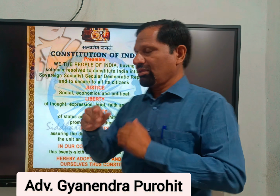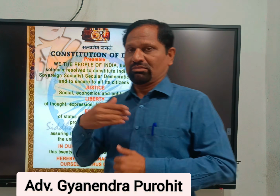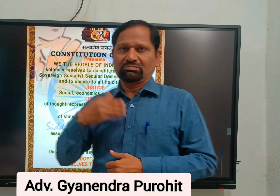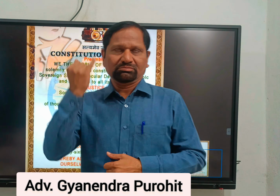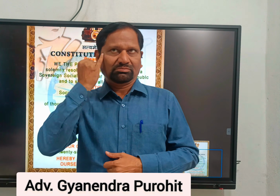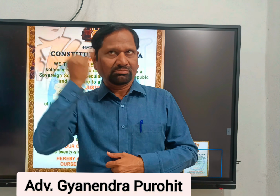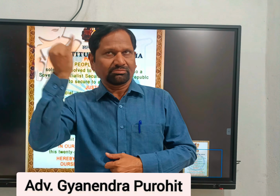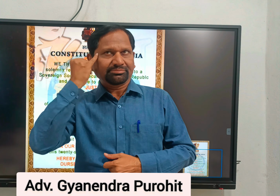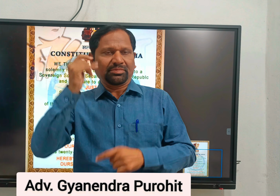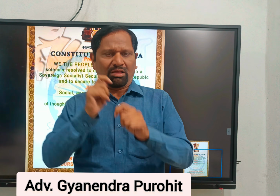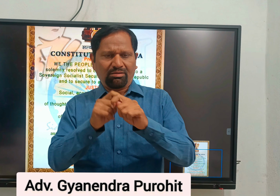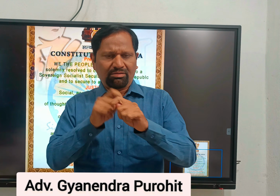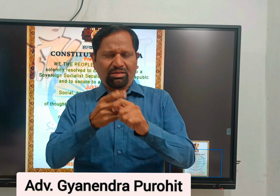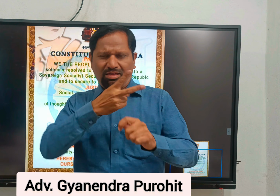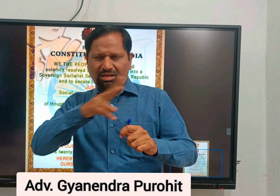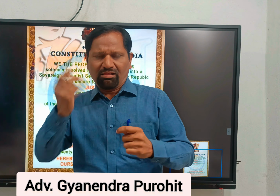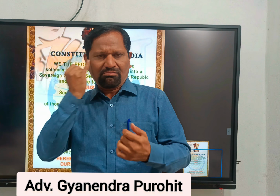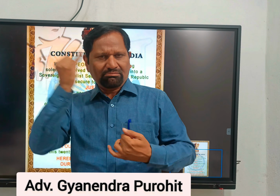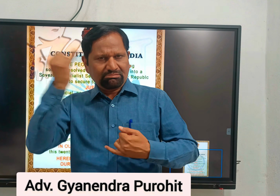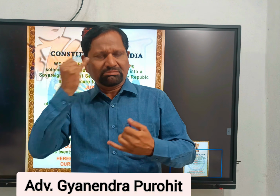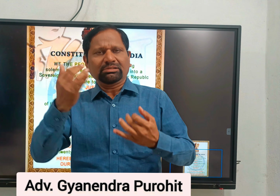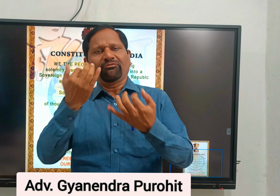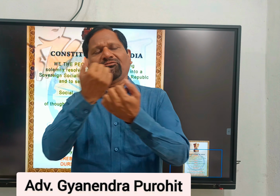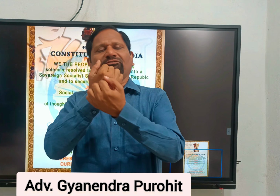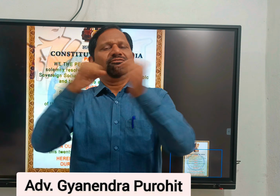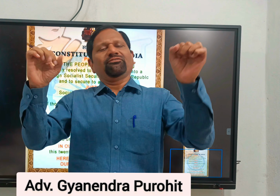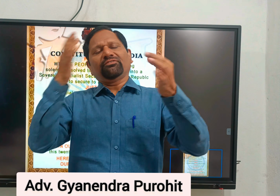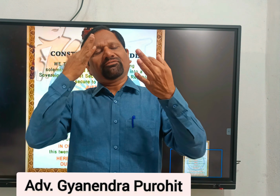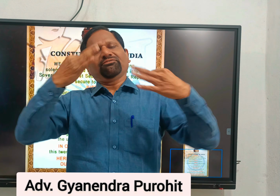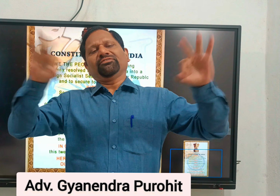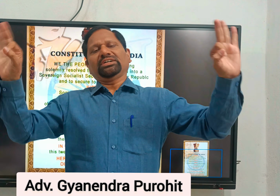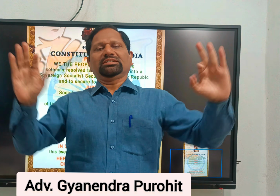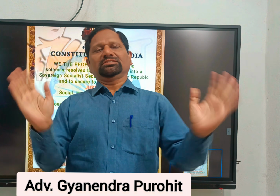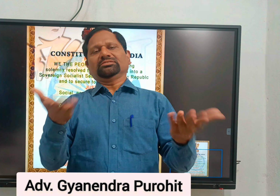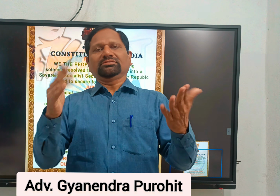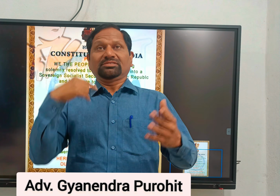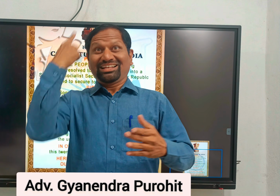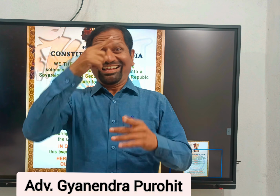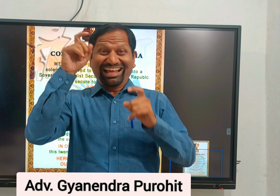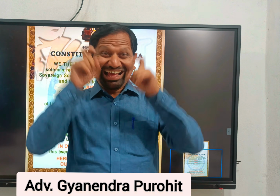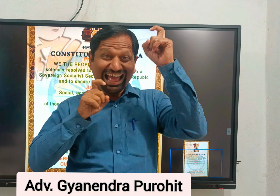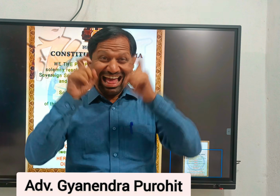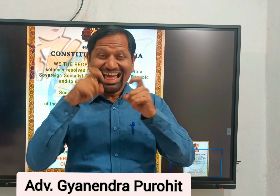की स्वतंत्रता, अभिव्यक्ति की स्वतंत्रता। ये हमारे